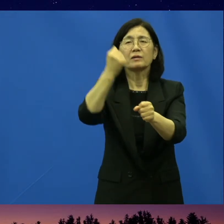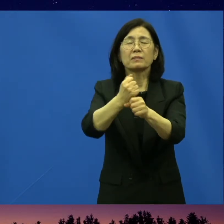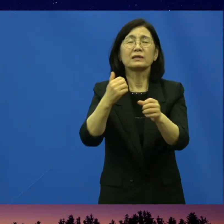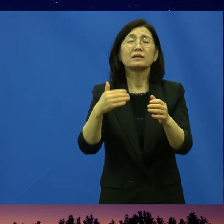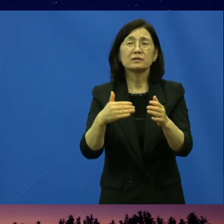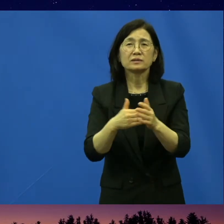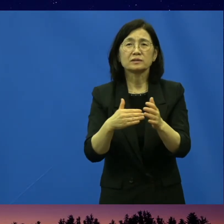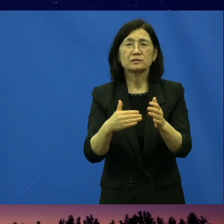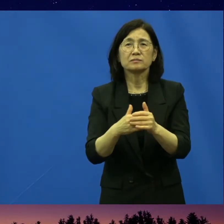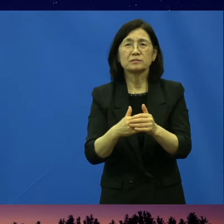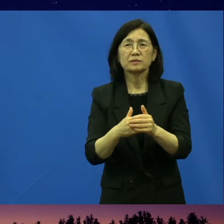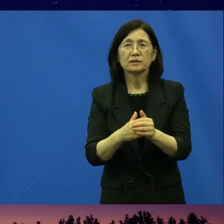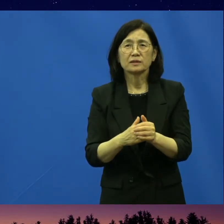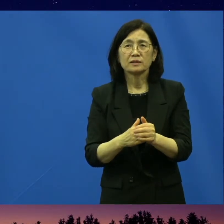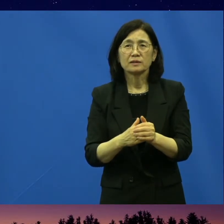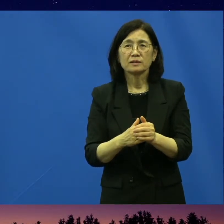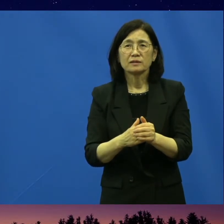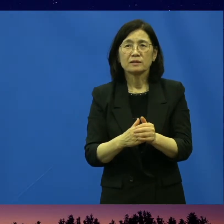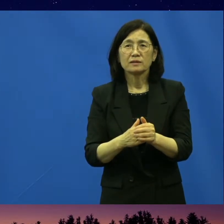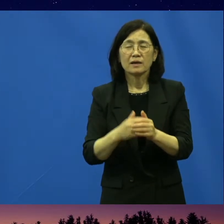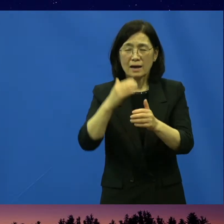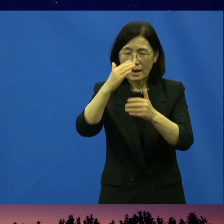여기 뭐예요? 내가 내 영광을 위하여